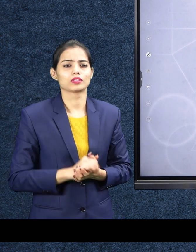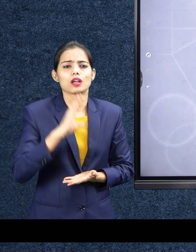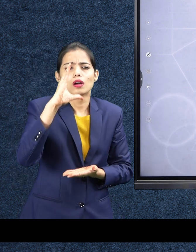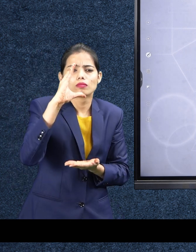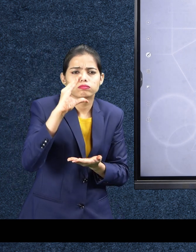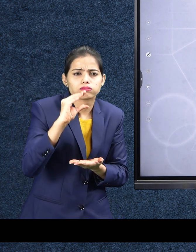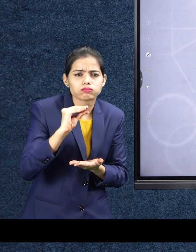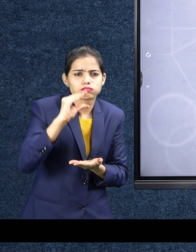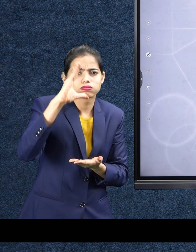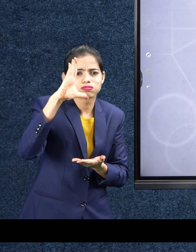వాల్యూమ్,